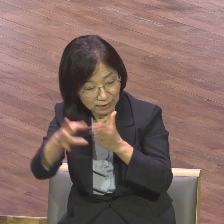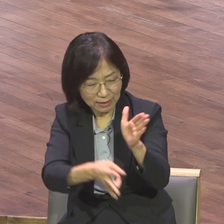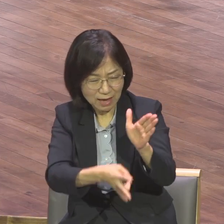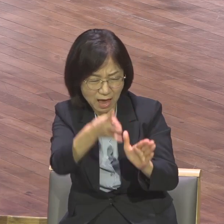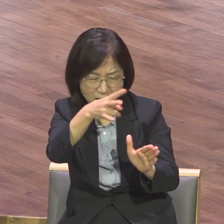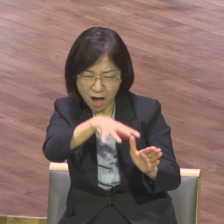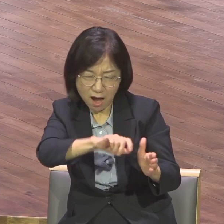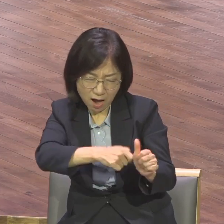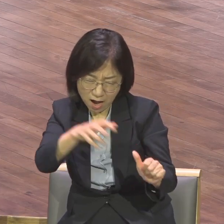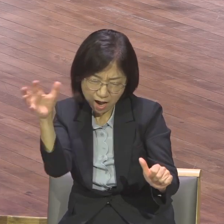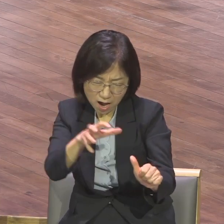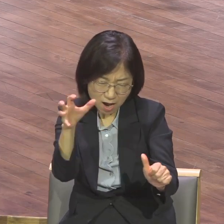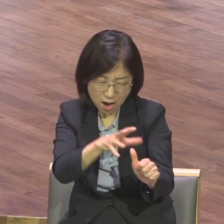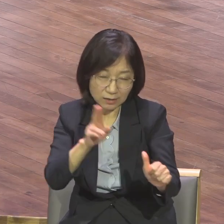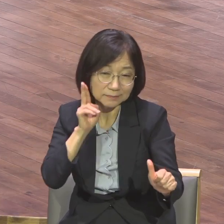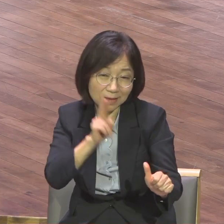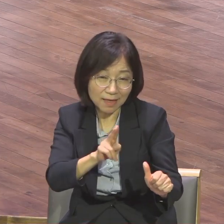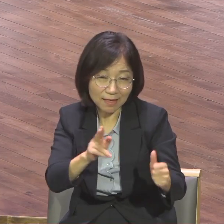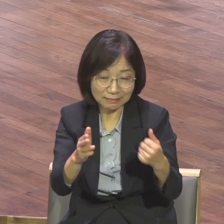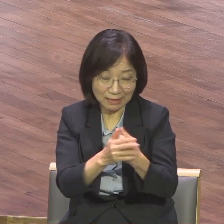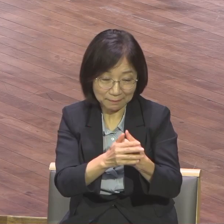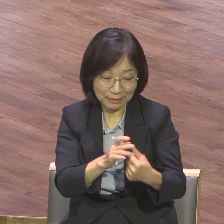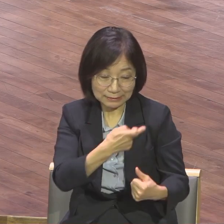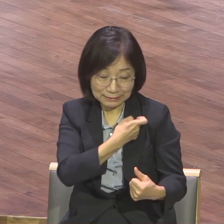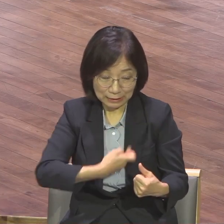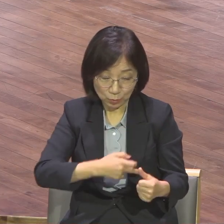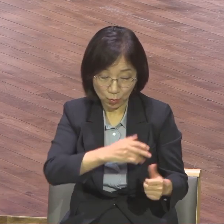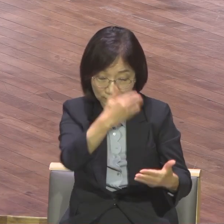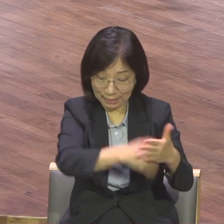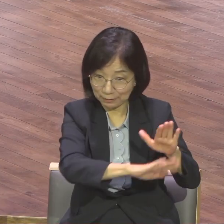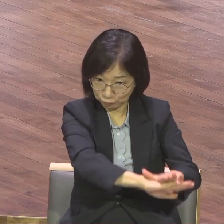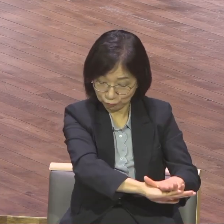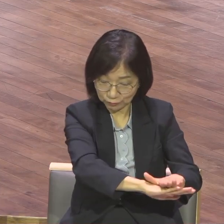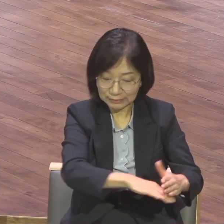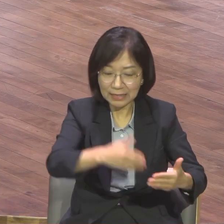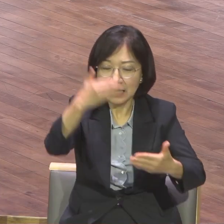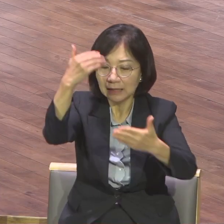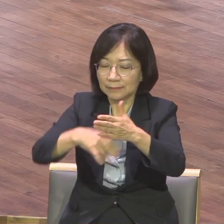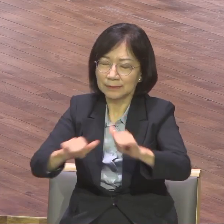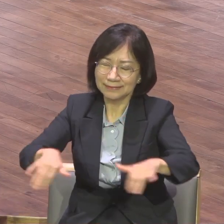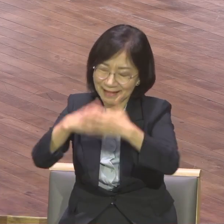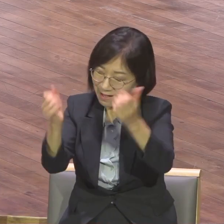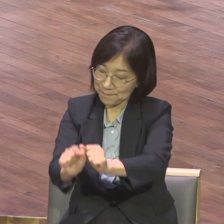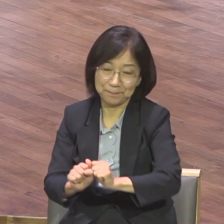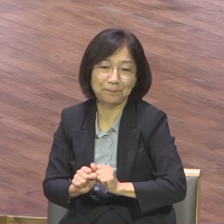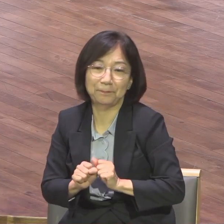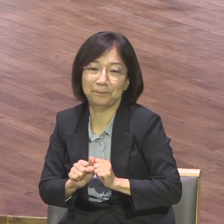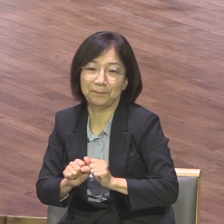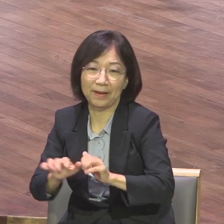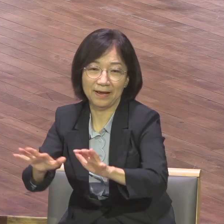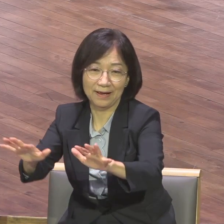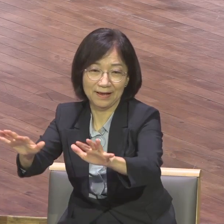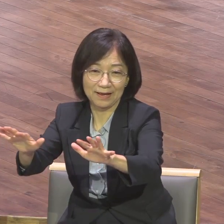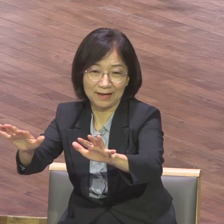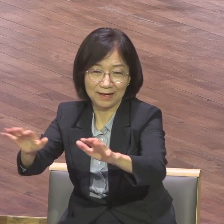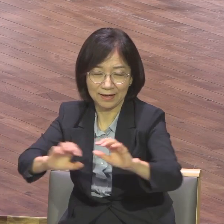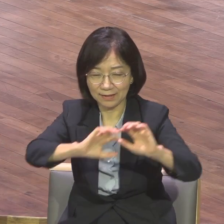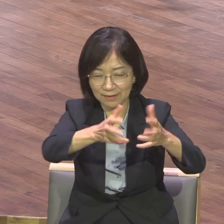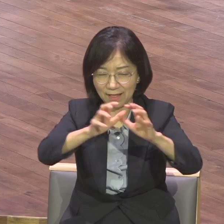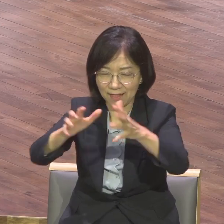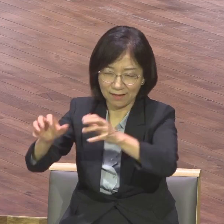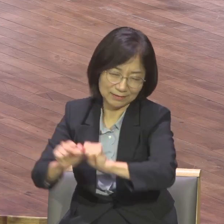이 환란으로 인해 가지고 사도들을 제외하고 모든 사역자들이 다 각 나라로